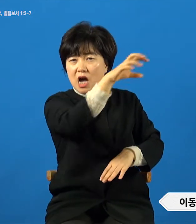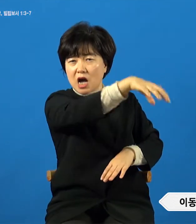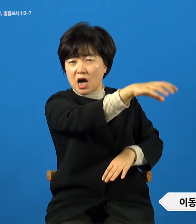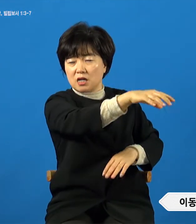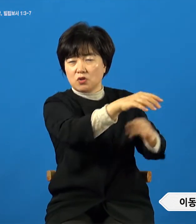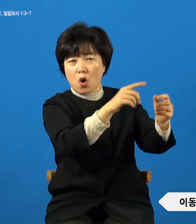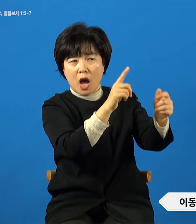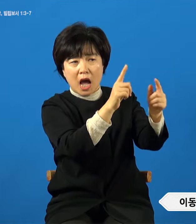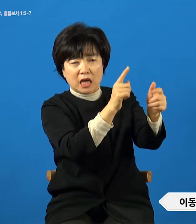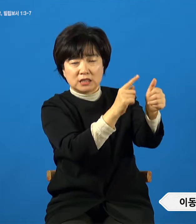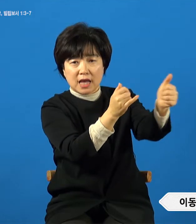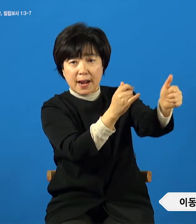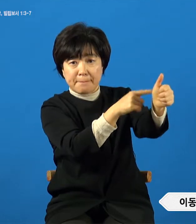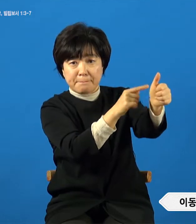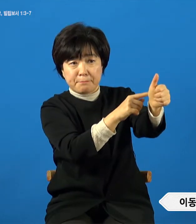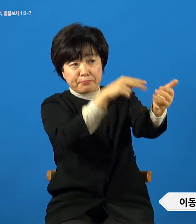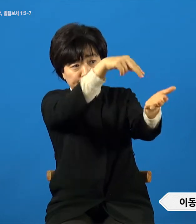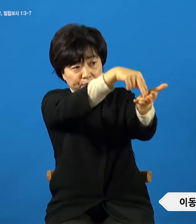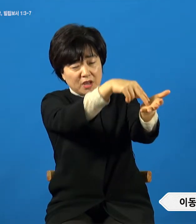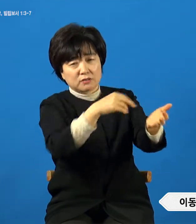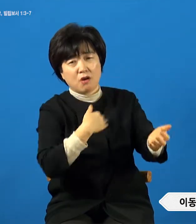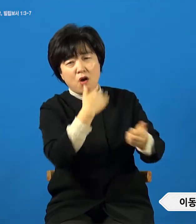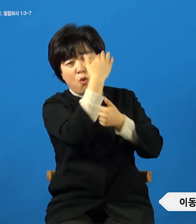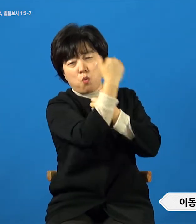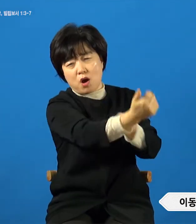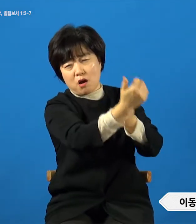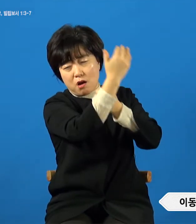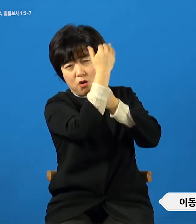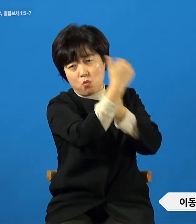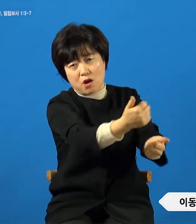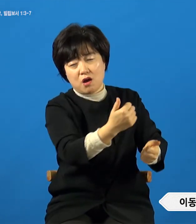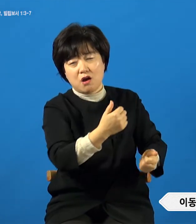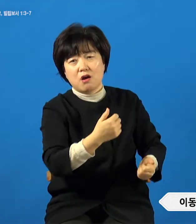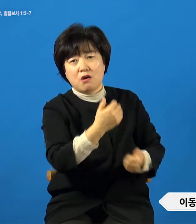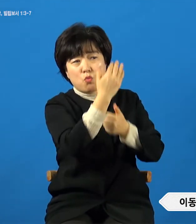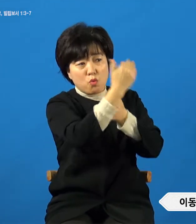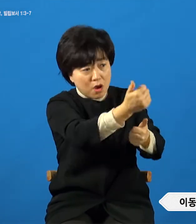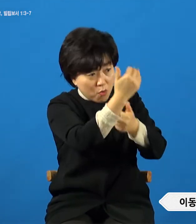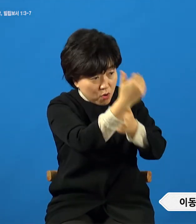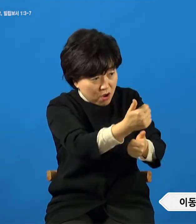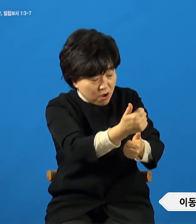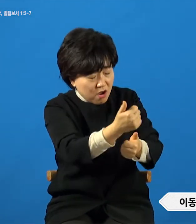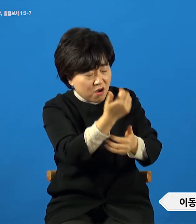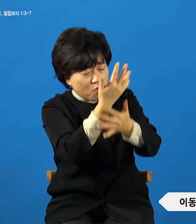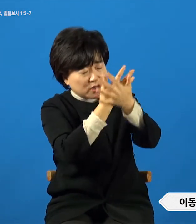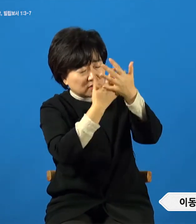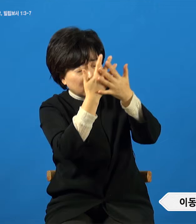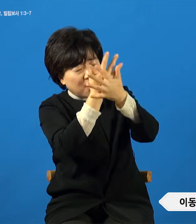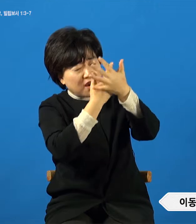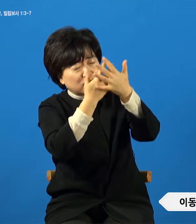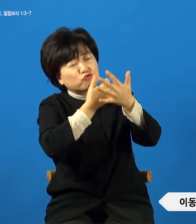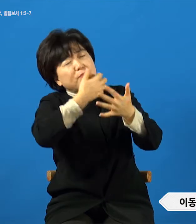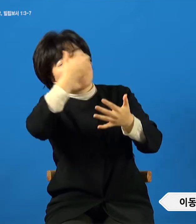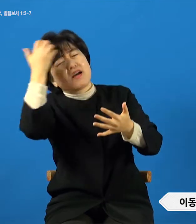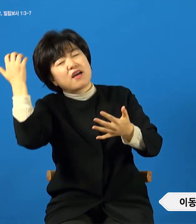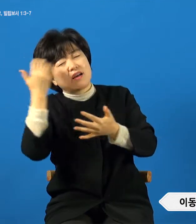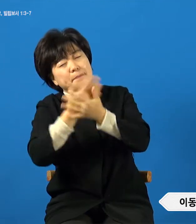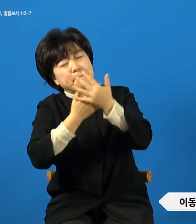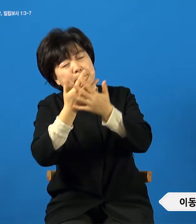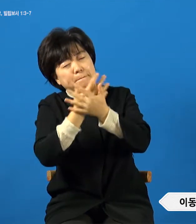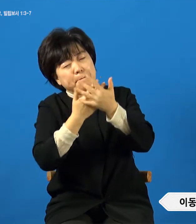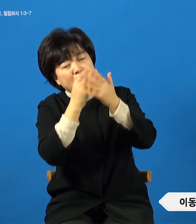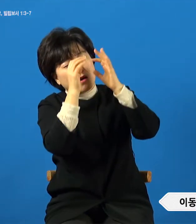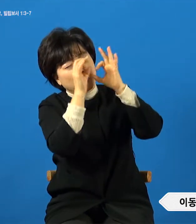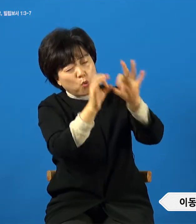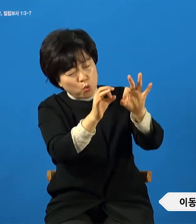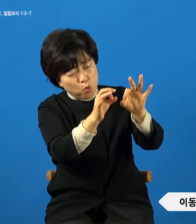우리에게 복음을 전해 주십시오. 우리를 도와주십시오. 그래서 저 유명한 마케도니아의 환상을 봅니다. 그래서 바울이